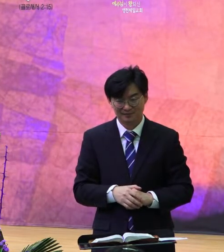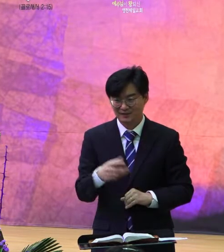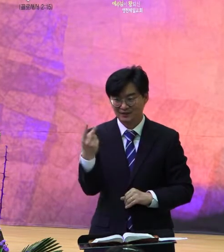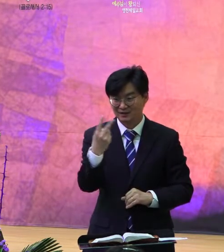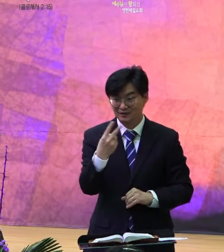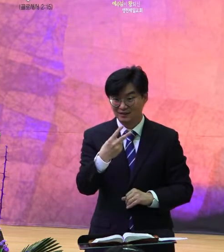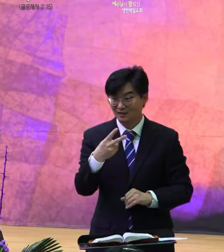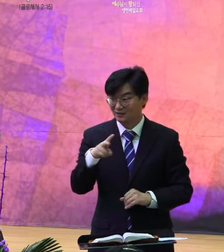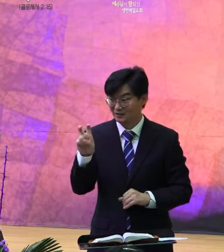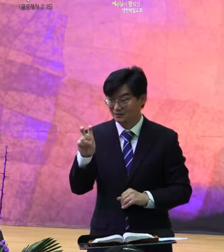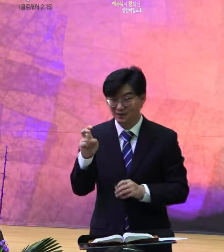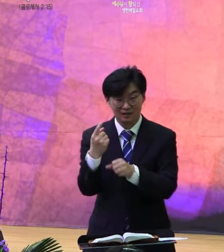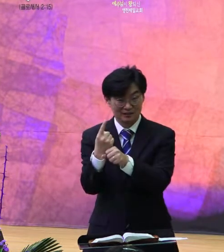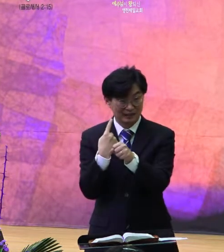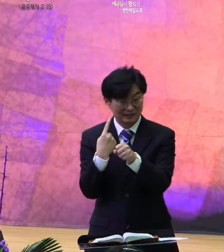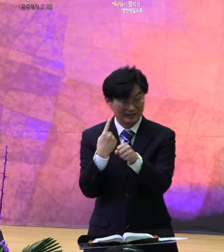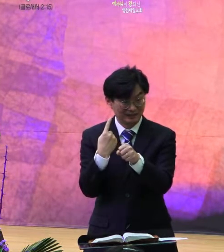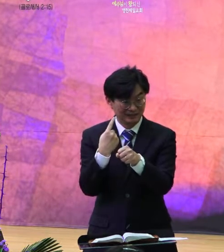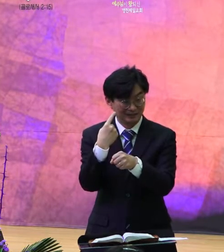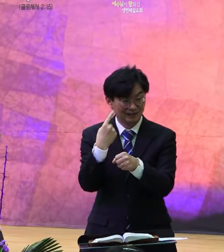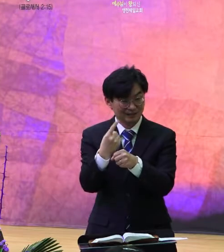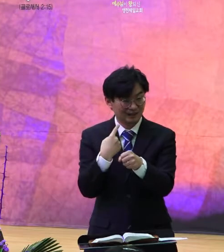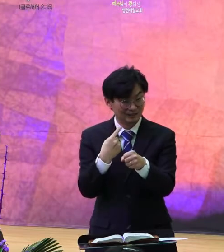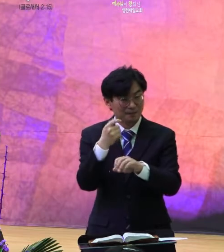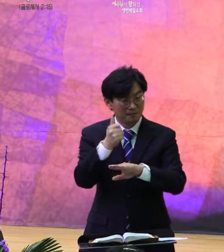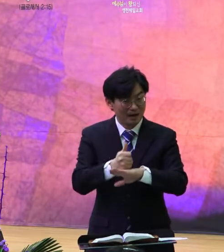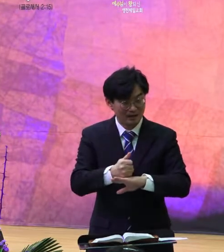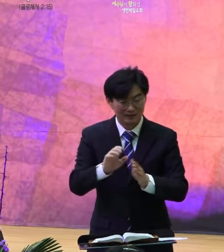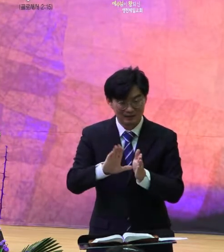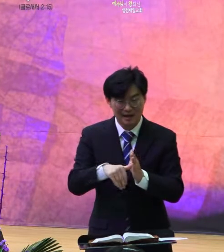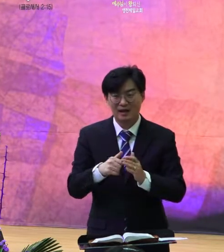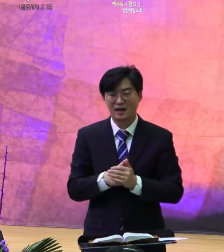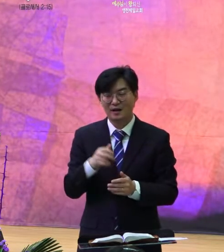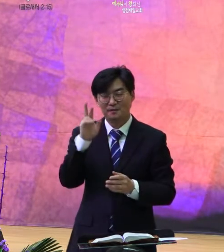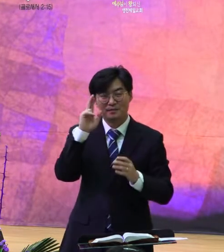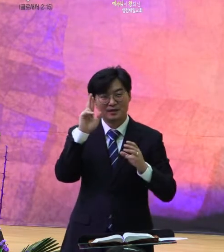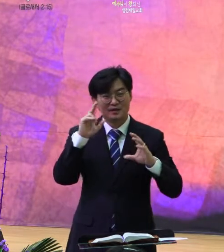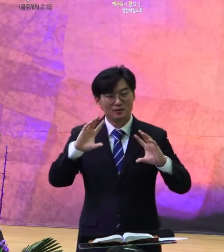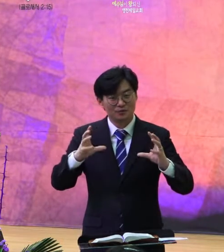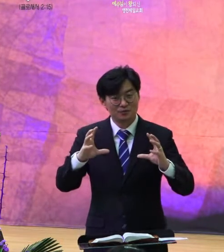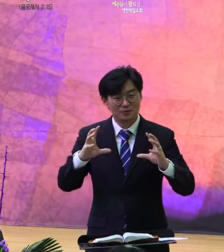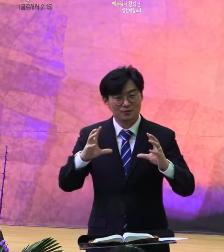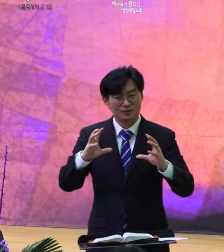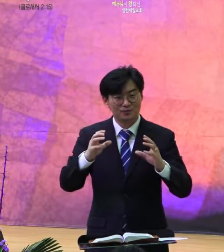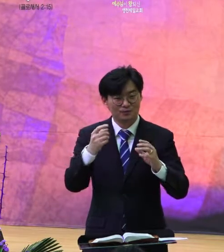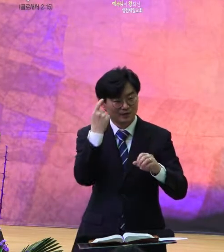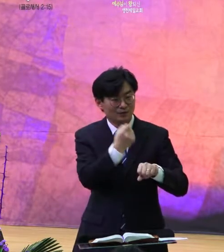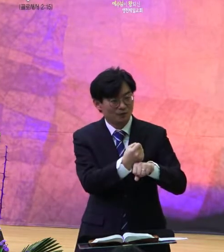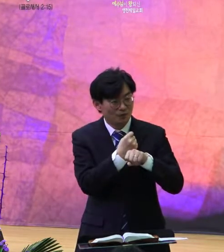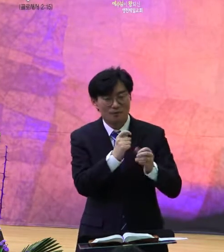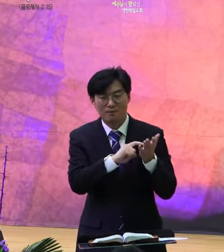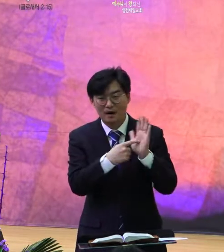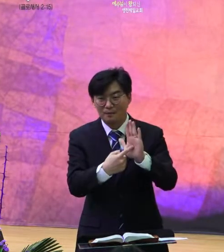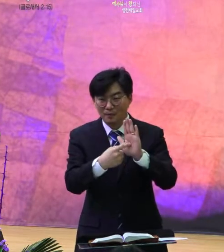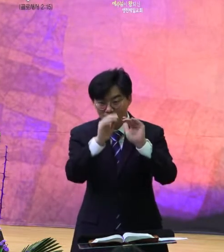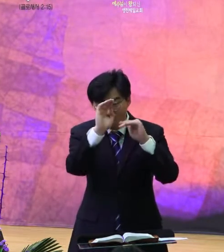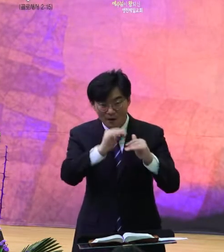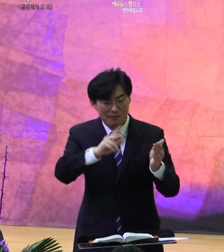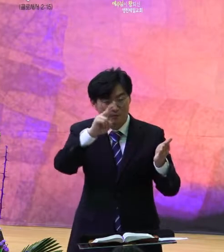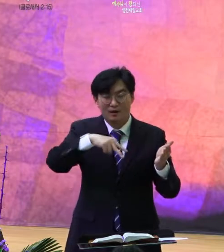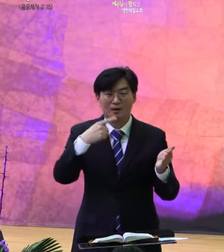2020년 말, 작년 말이죠. 작년 말에 미국의 퓨 리서치 센터에서 발표한 자료가 있습니다. 그 자료에 의하면